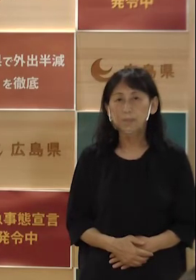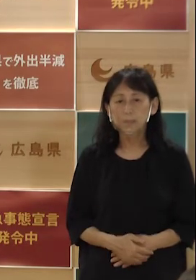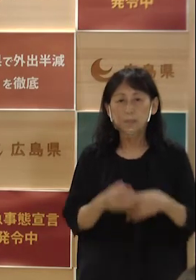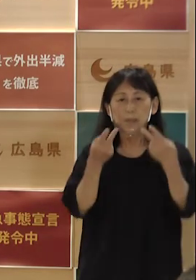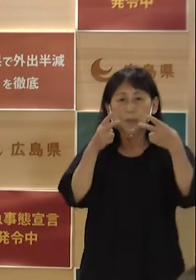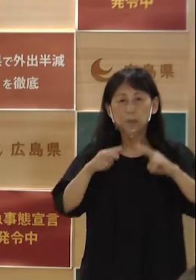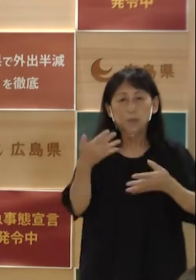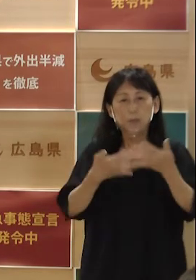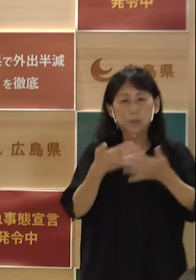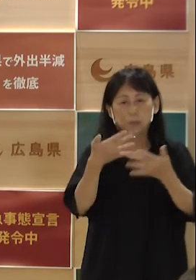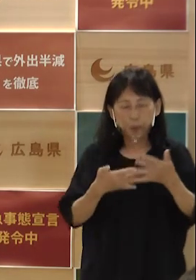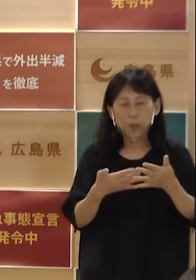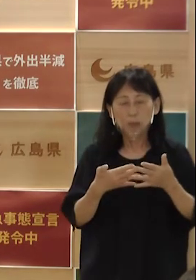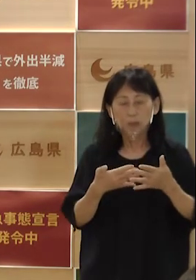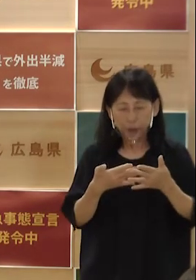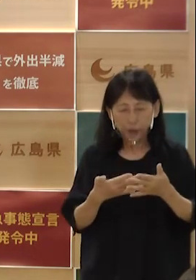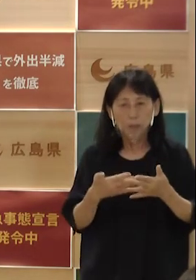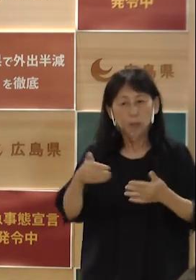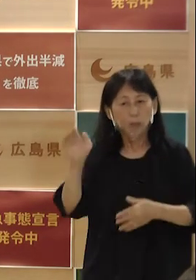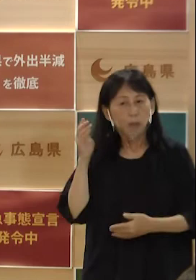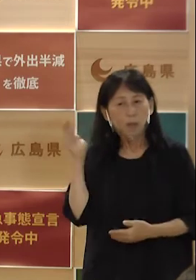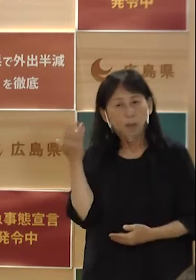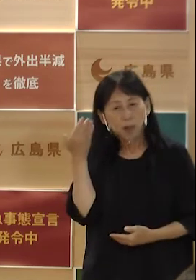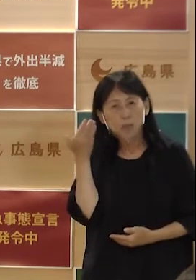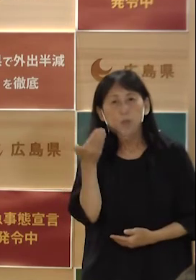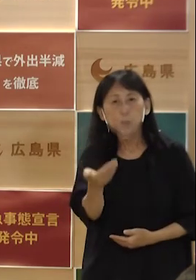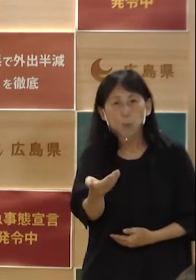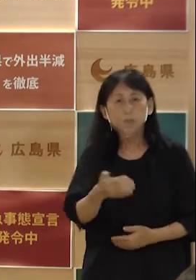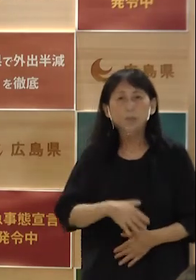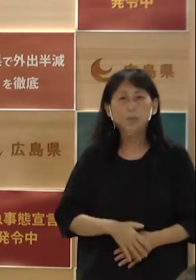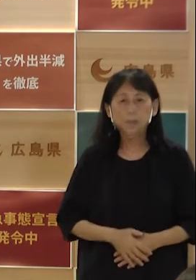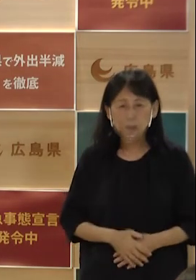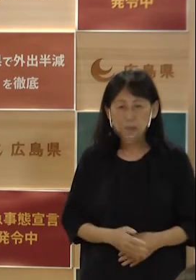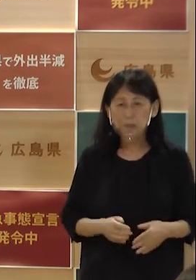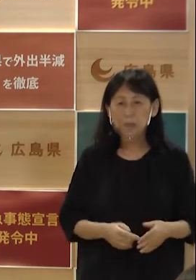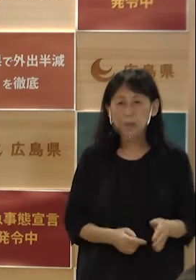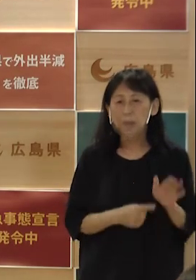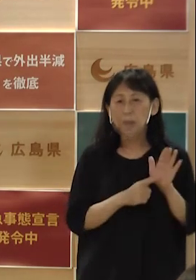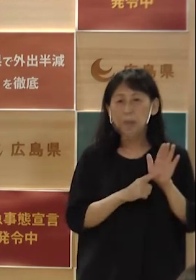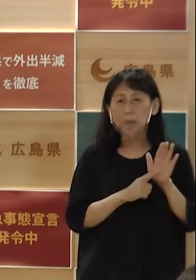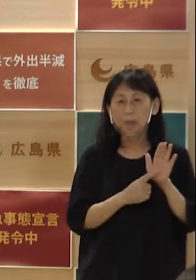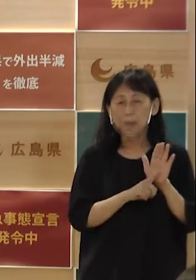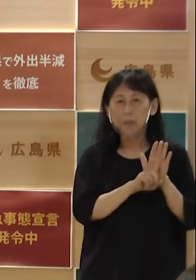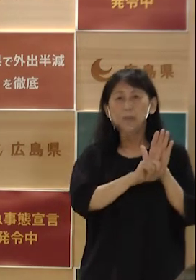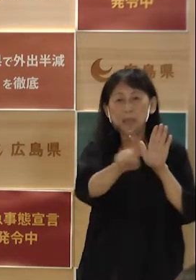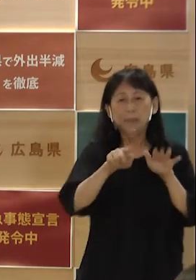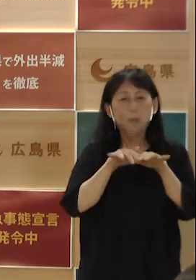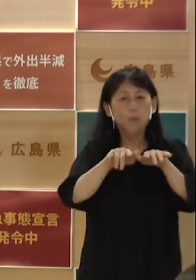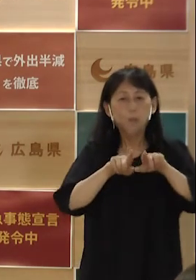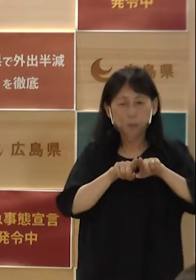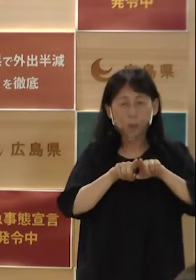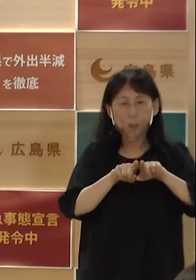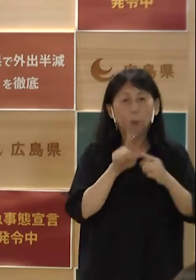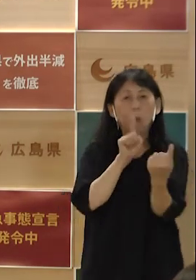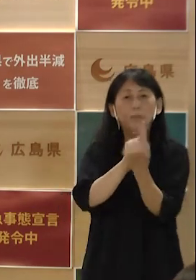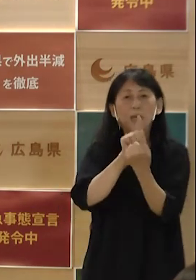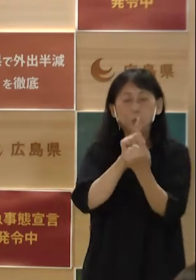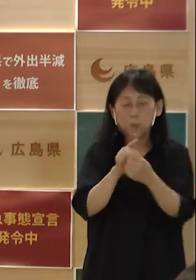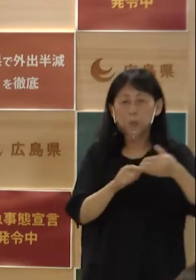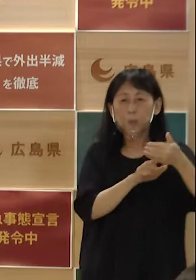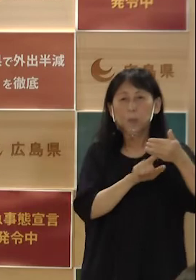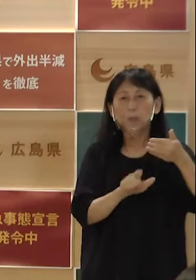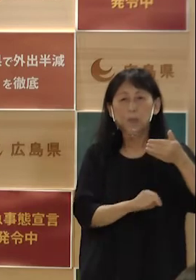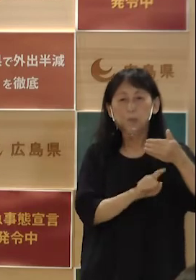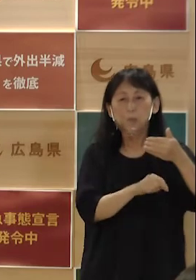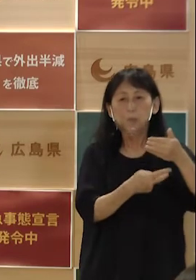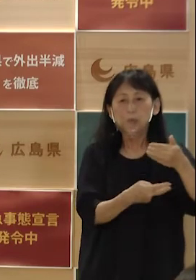広島テレビの門脇です。宣言の、まあ、対象期間が9月12日までということで2週